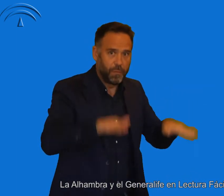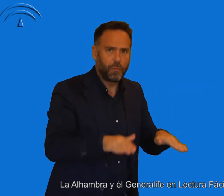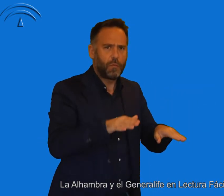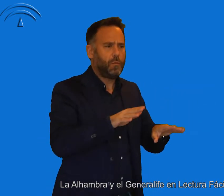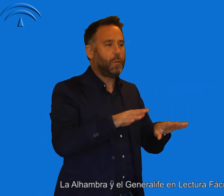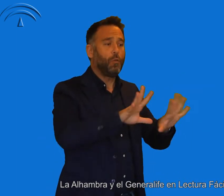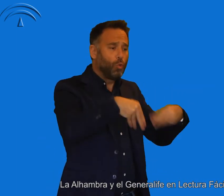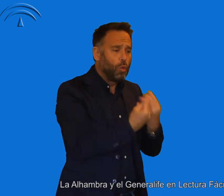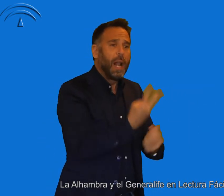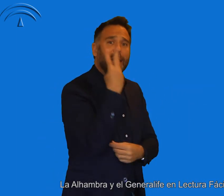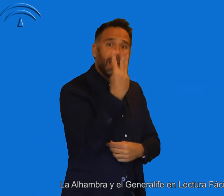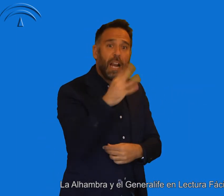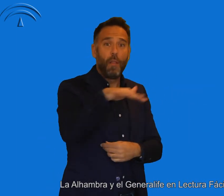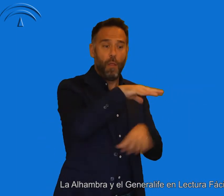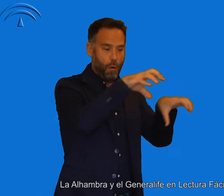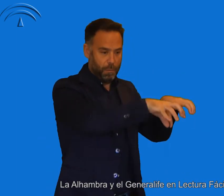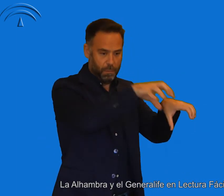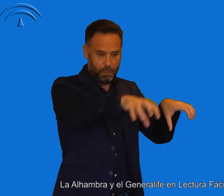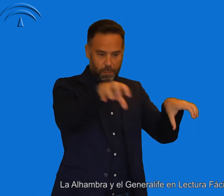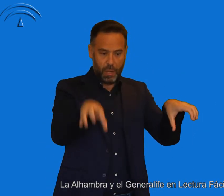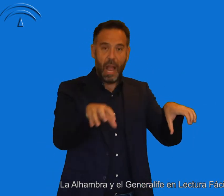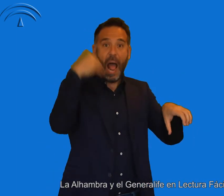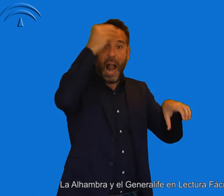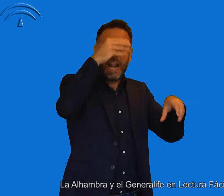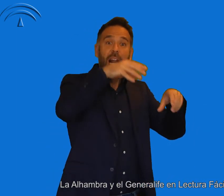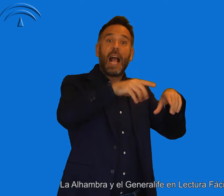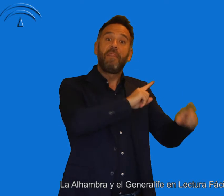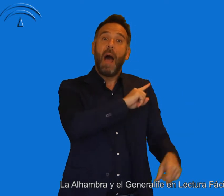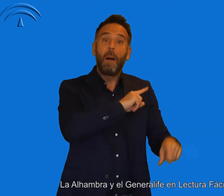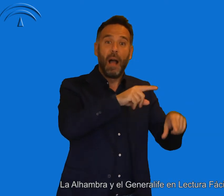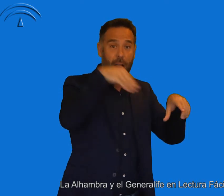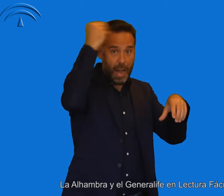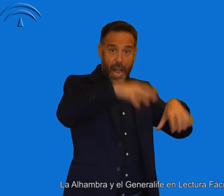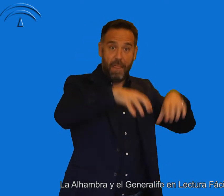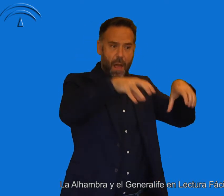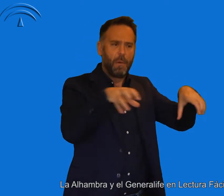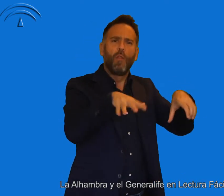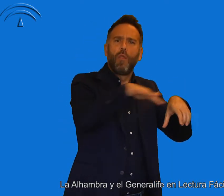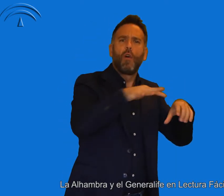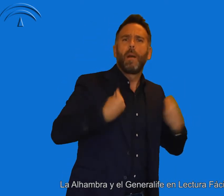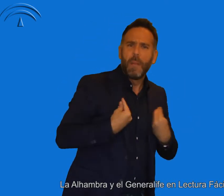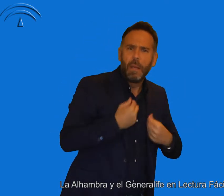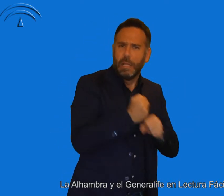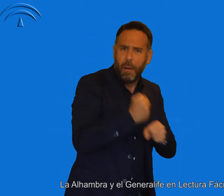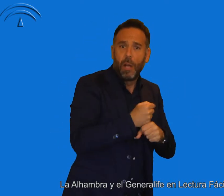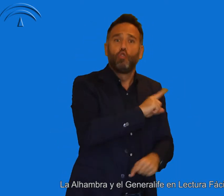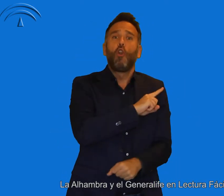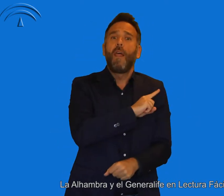oración. La construcción se agrupó en 3 zonas distintas: la Alcazaba, zona militar